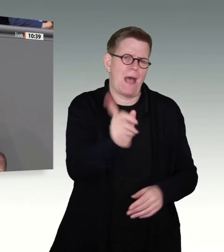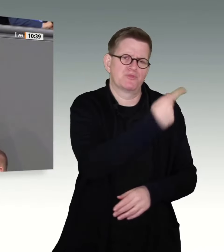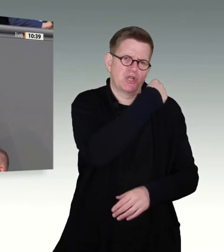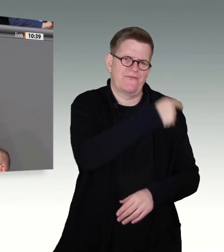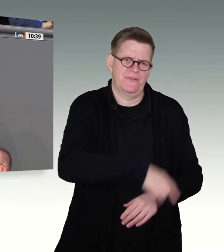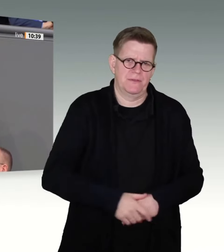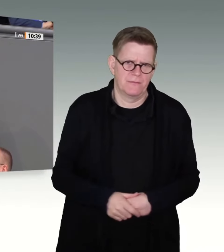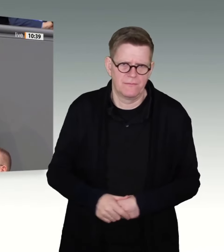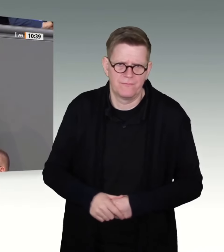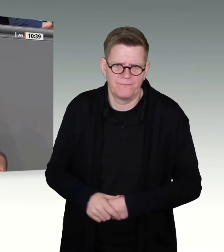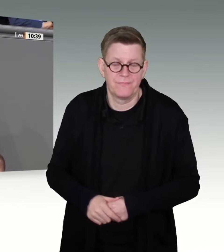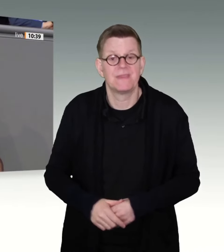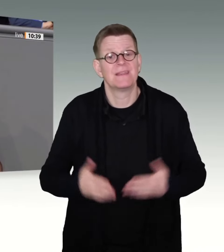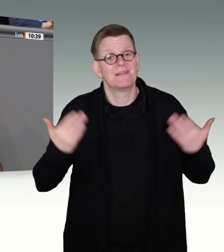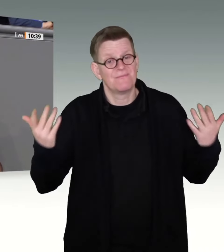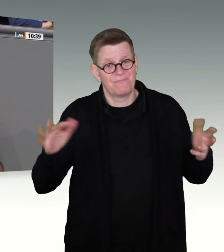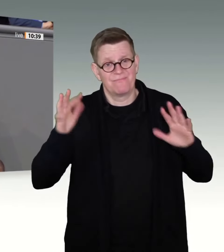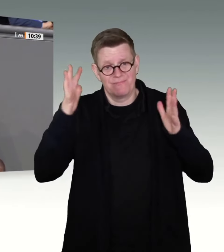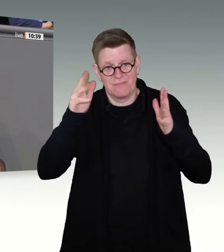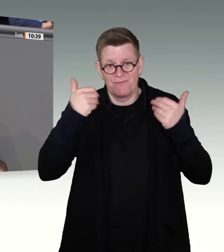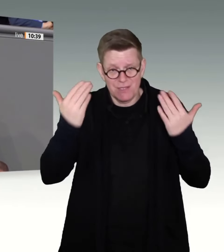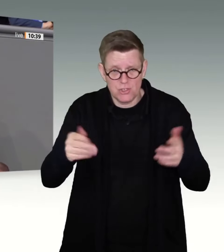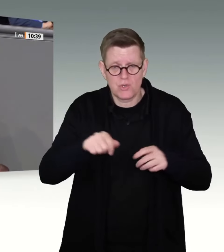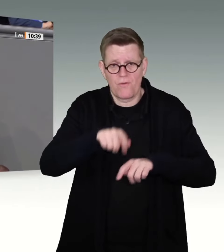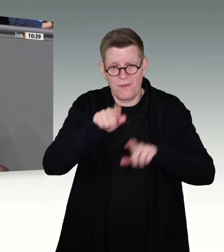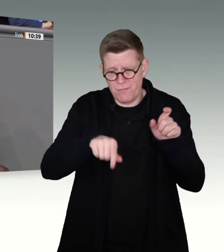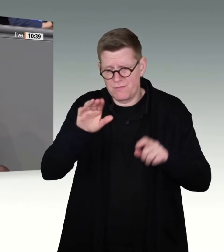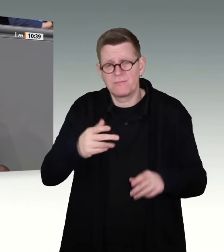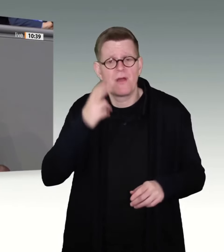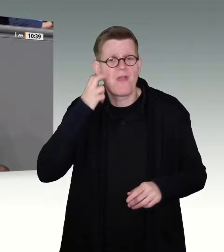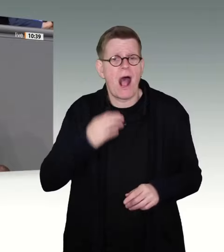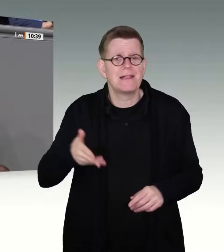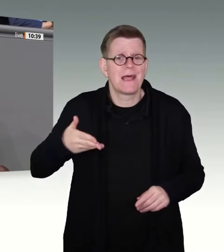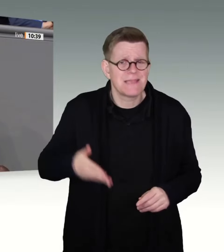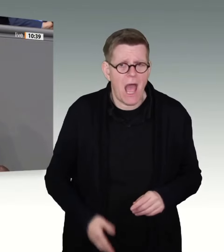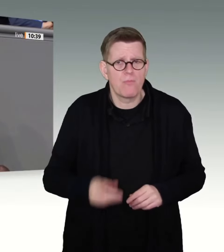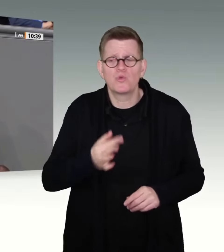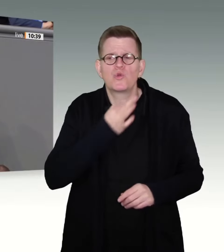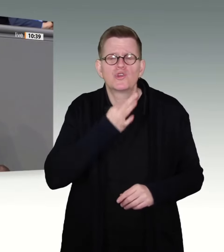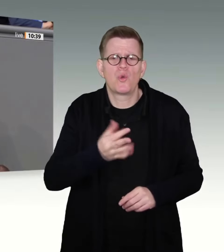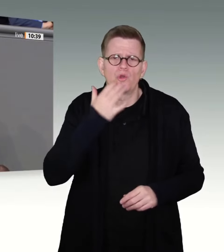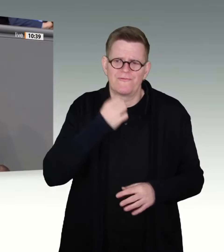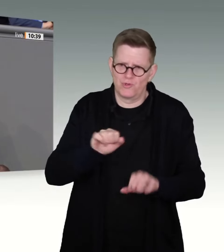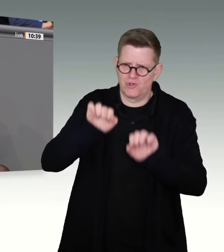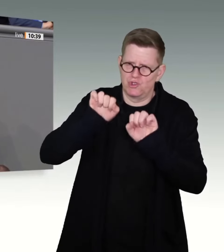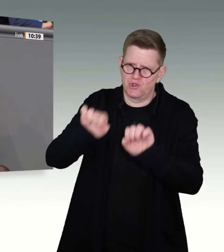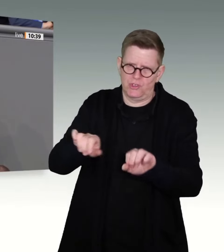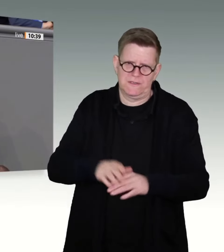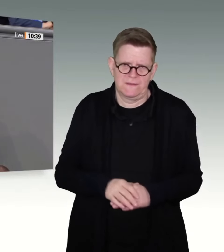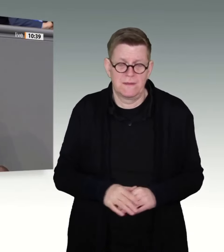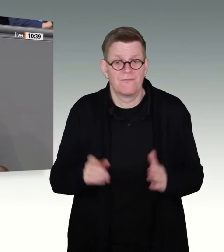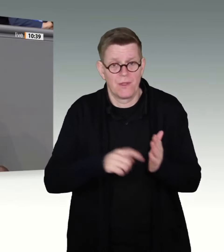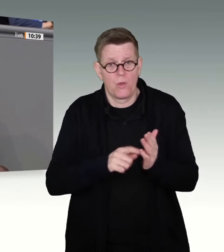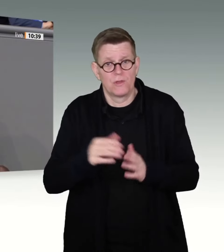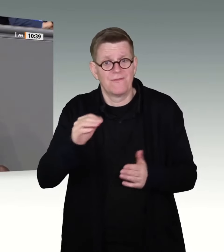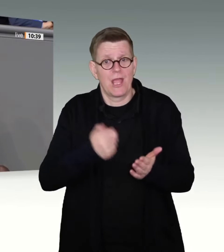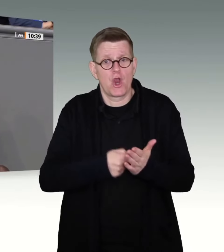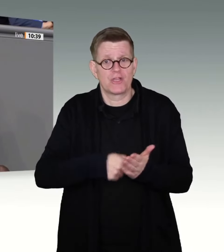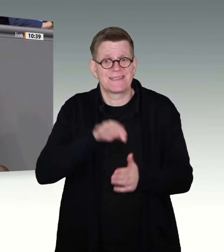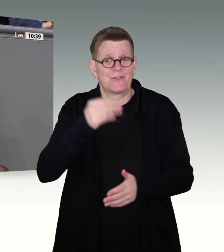Wir werden die Menschen vor Altersarmut und Notlagen schützen, indem wir die Kosten des Wohnens radikal